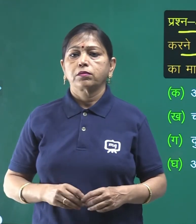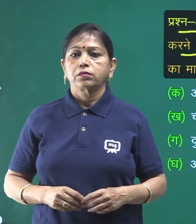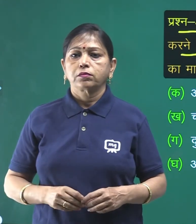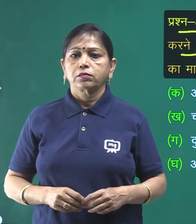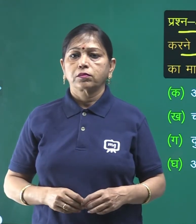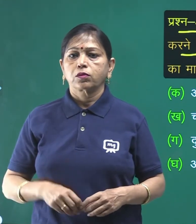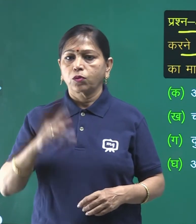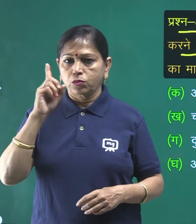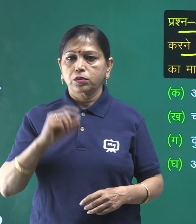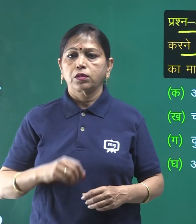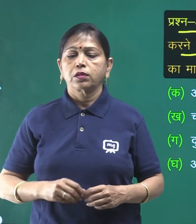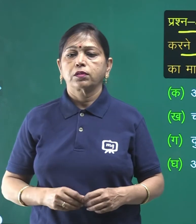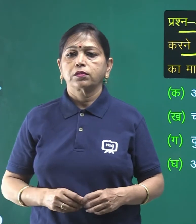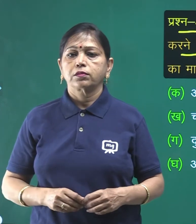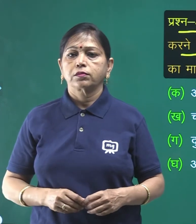उसकी